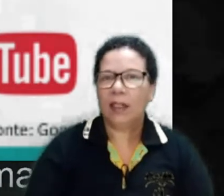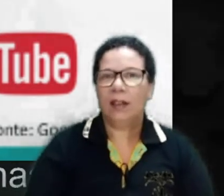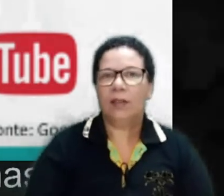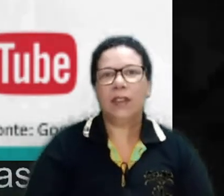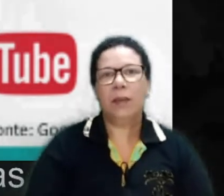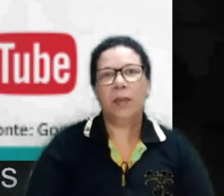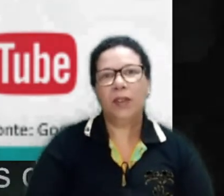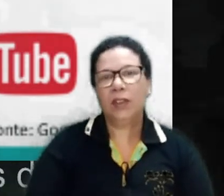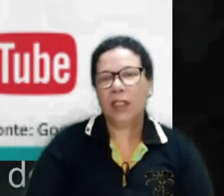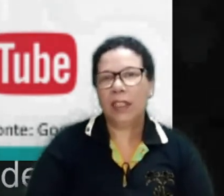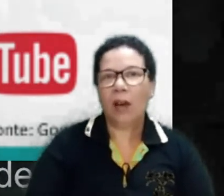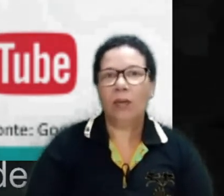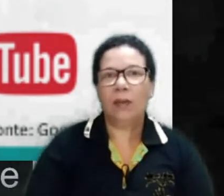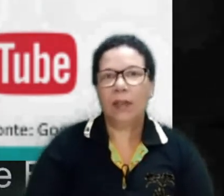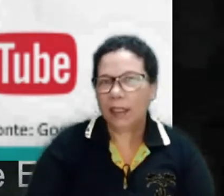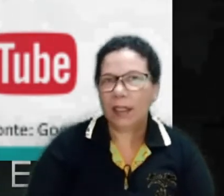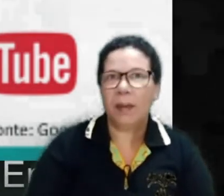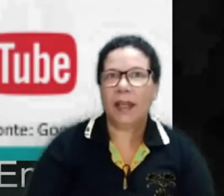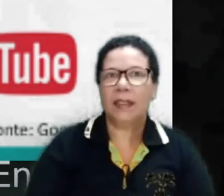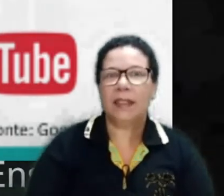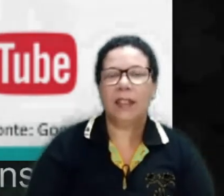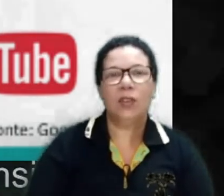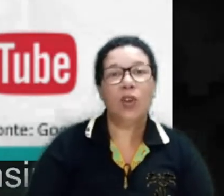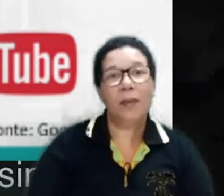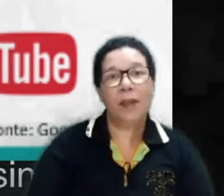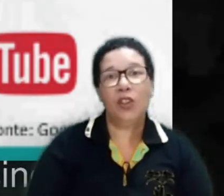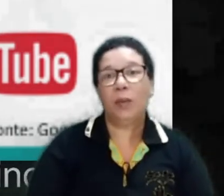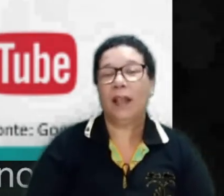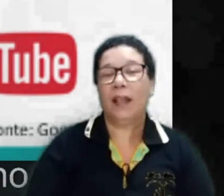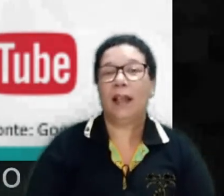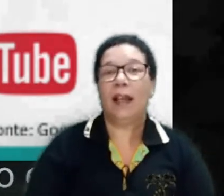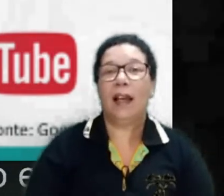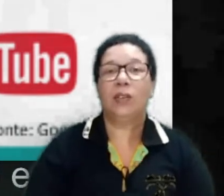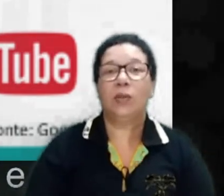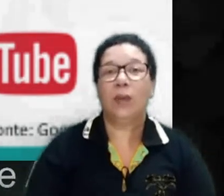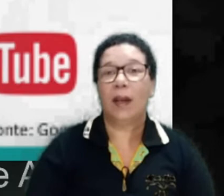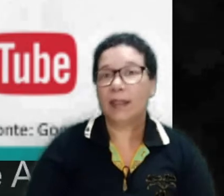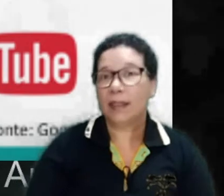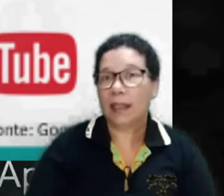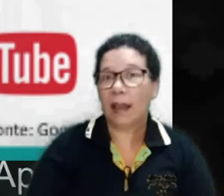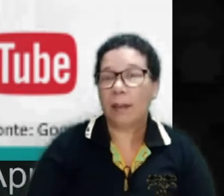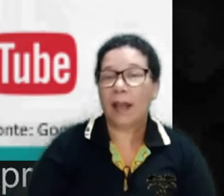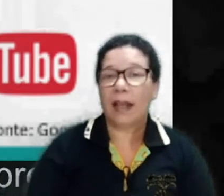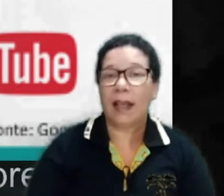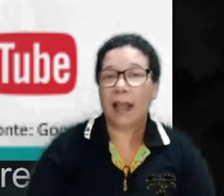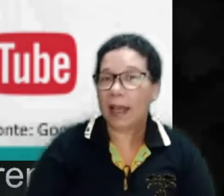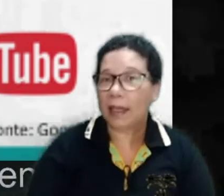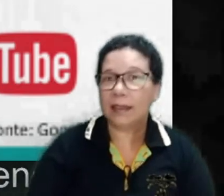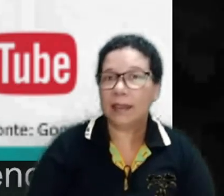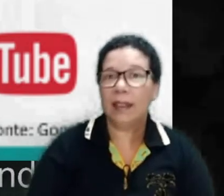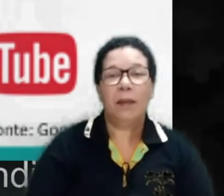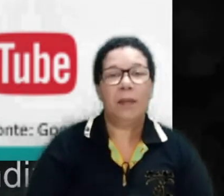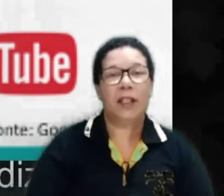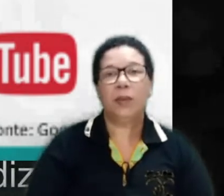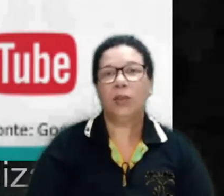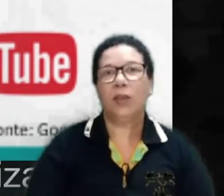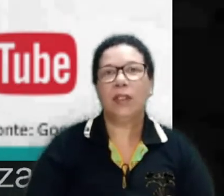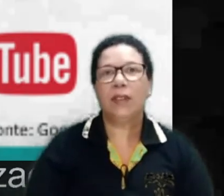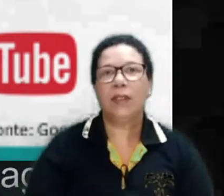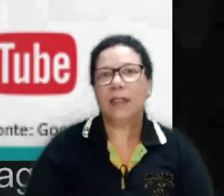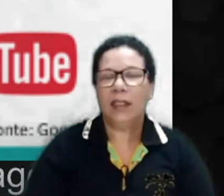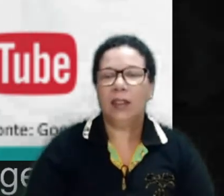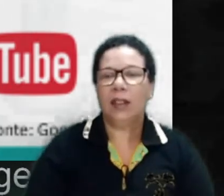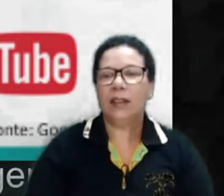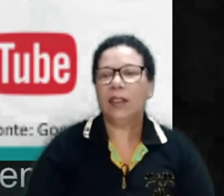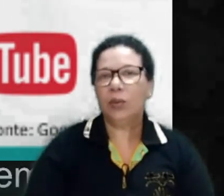aulas, você pode criar um link para acesso somente para a classe, para as pessoas que você